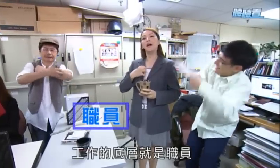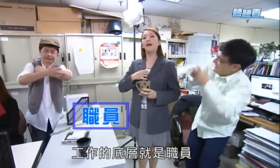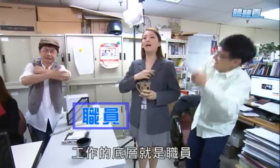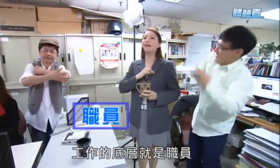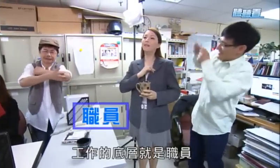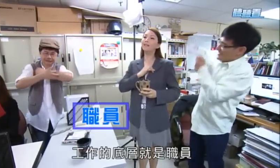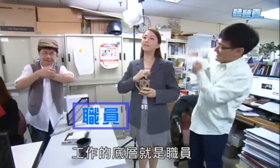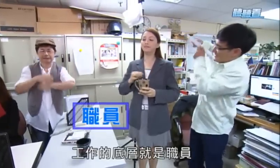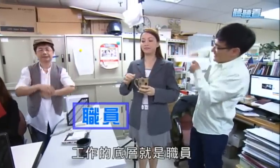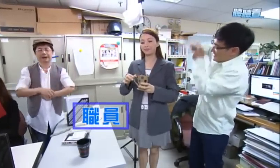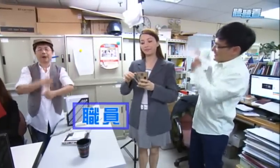是